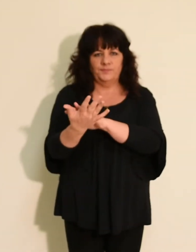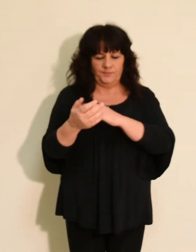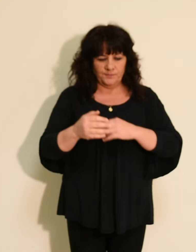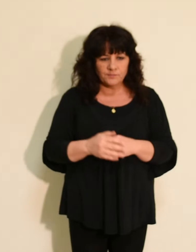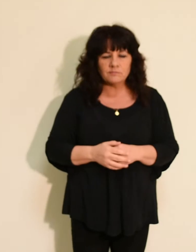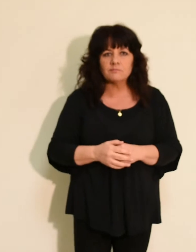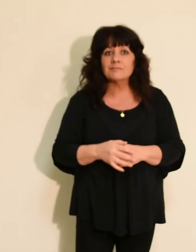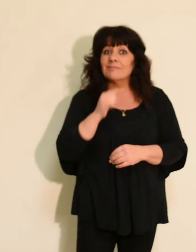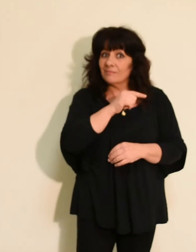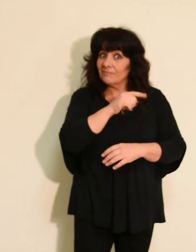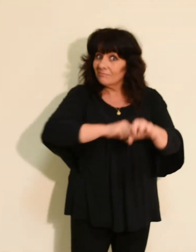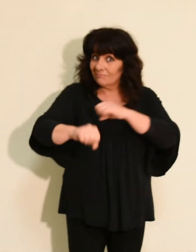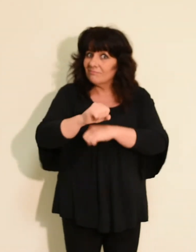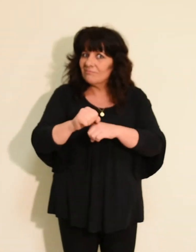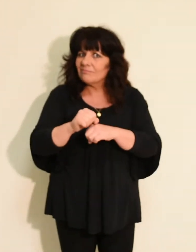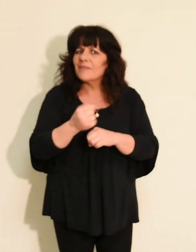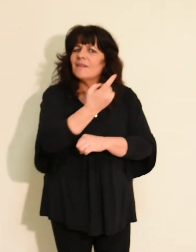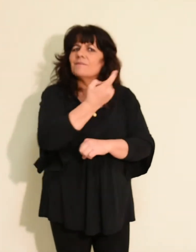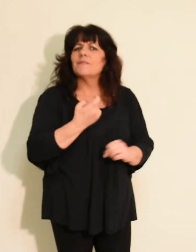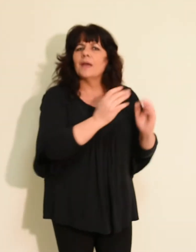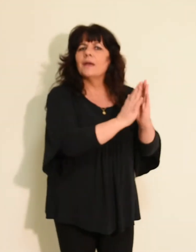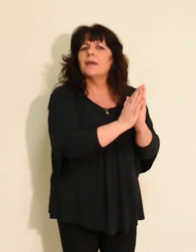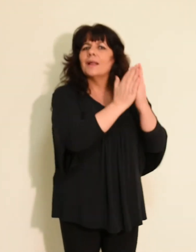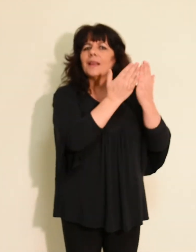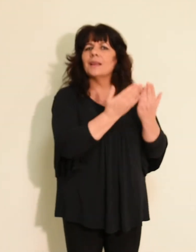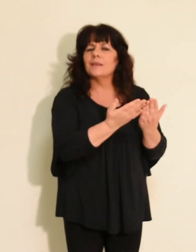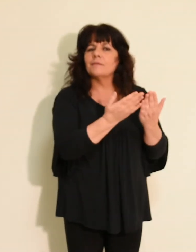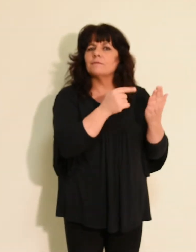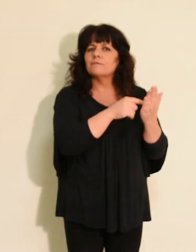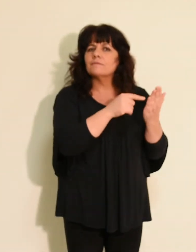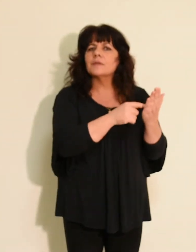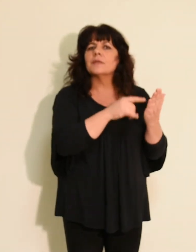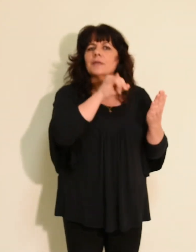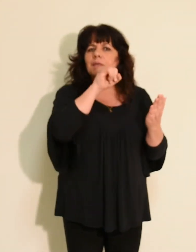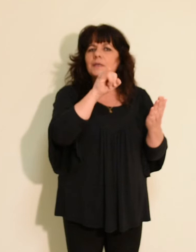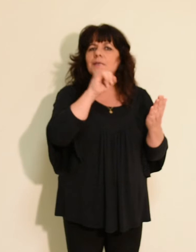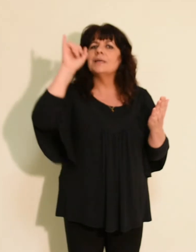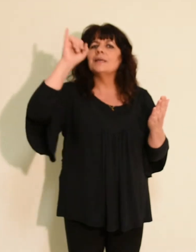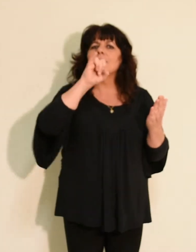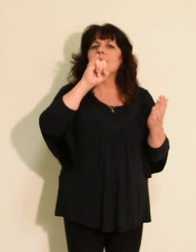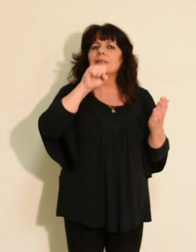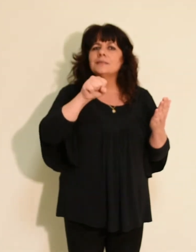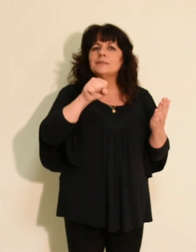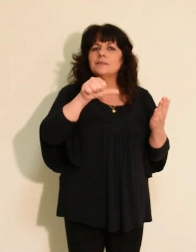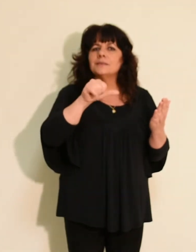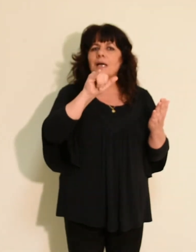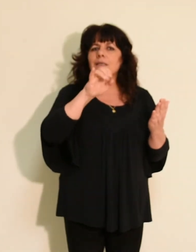Comme il est écrit dans le livre des oracles d'Isaïe, le prophète.